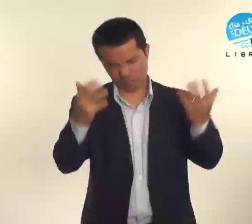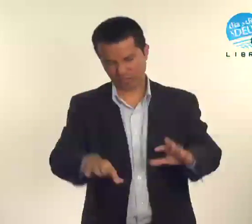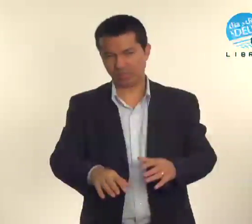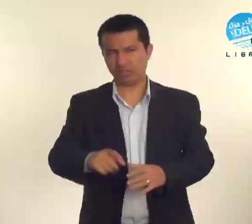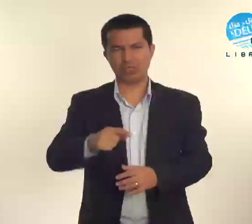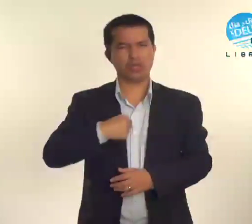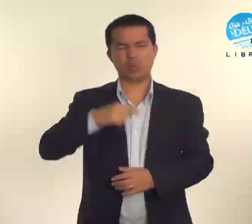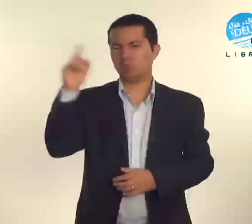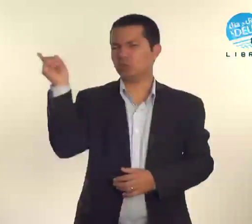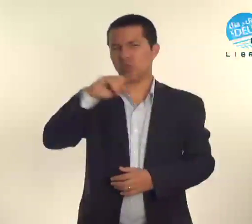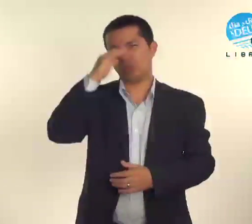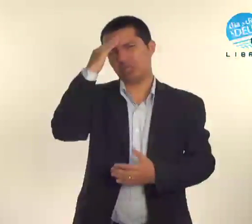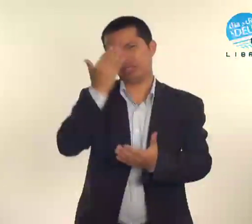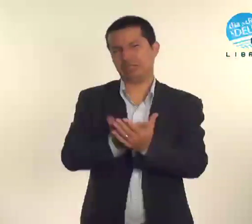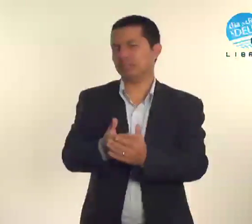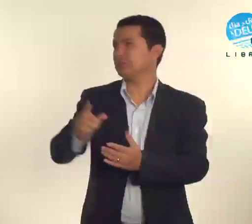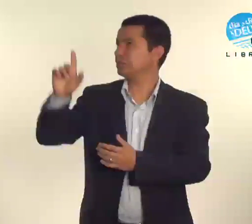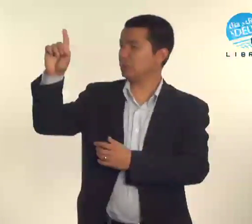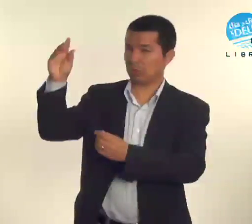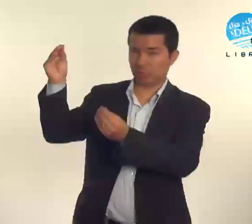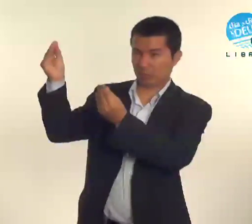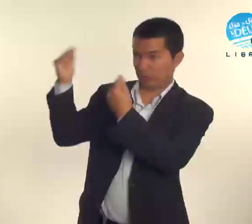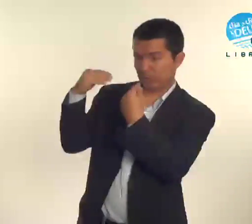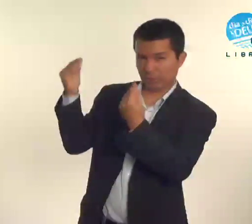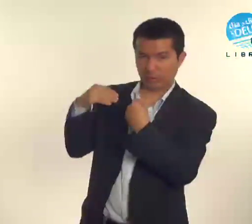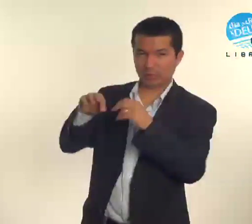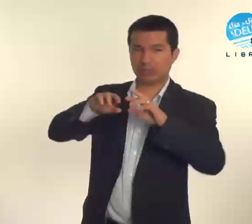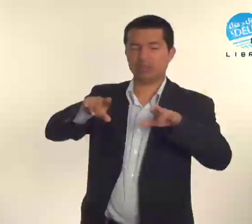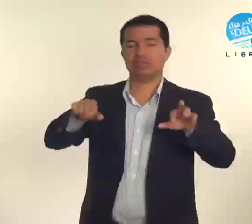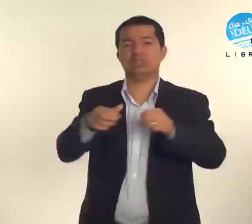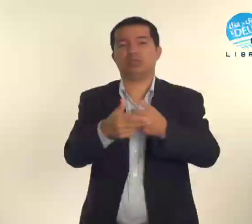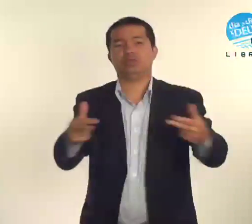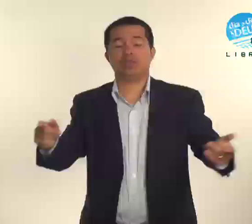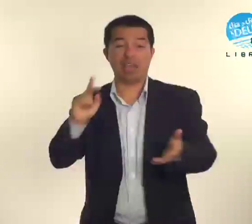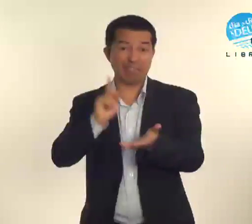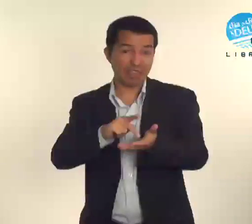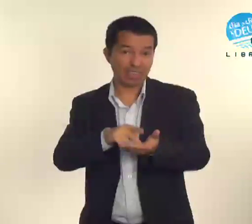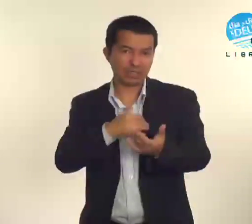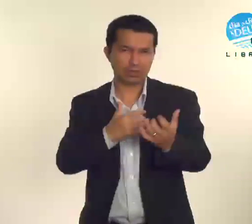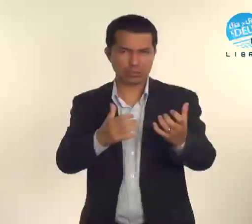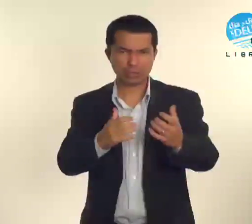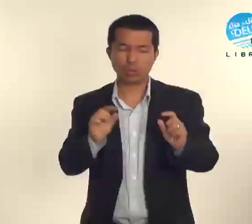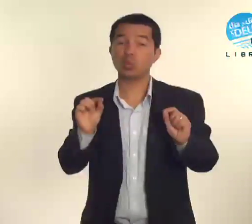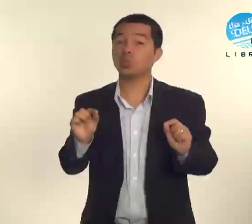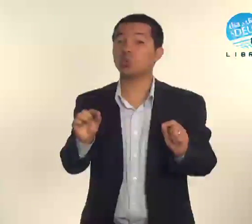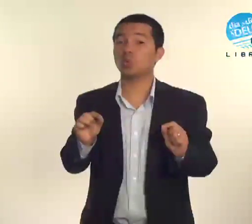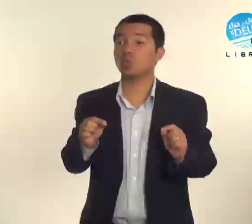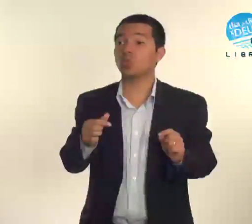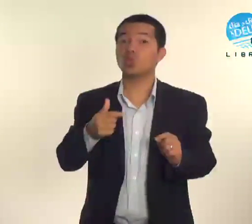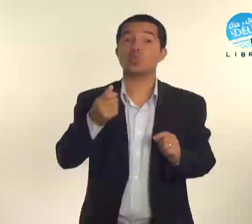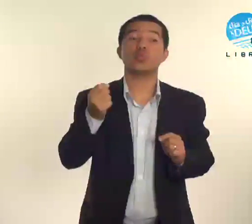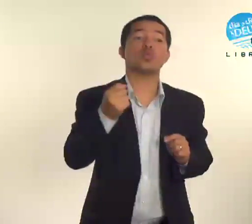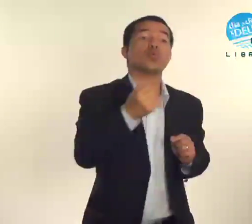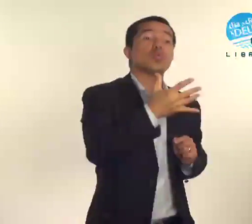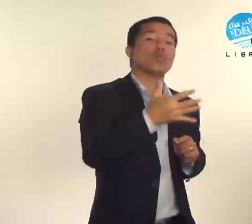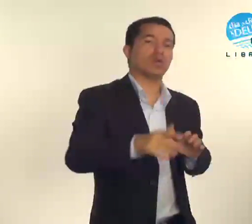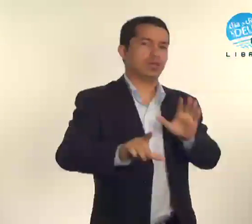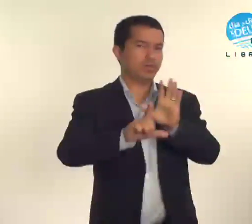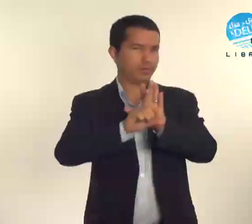não quero. Essa lei de Deus eu rejeito. Eu, na verdade, até estou tentando construir uma outra